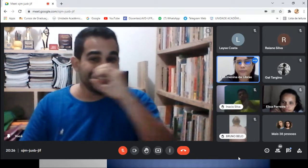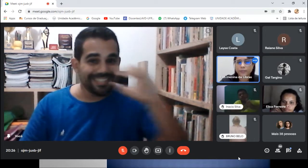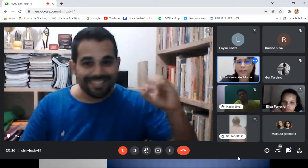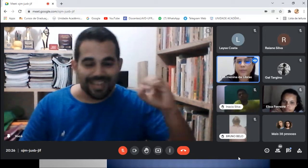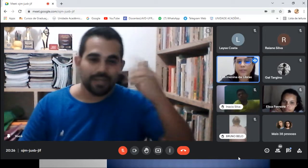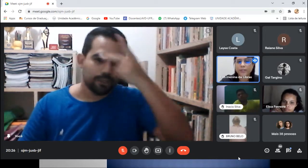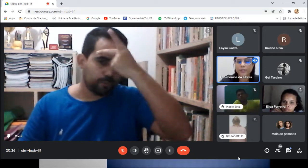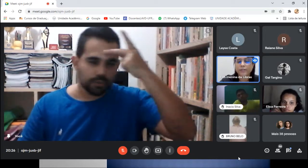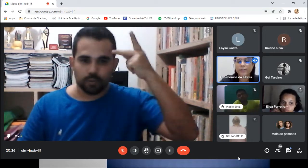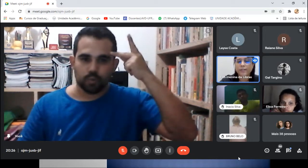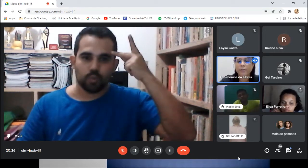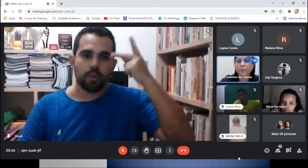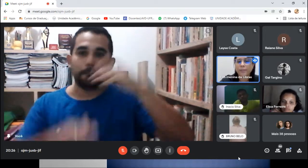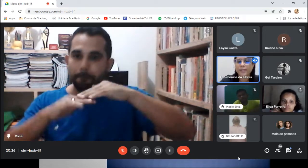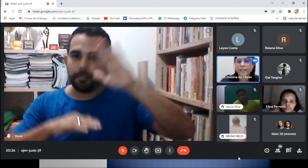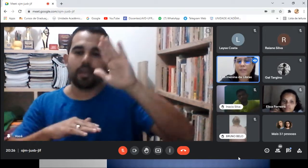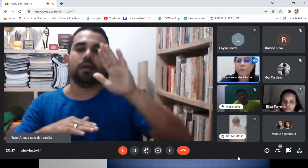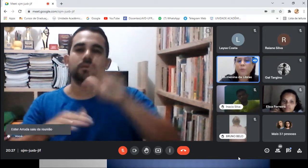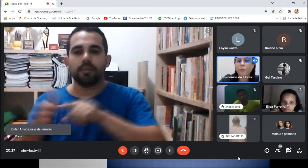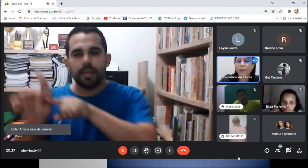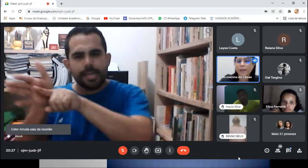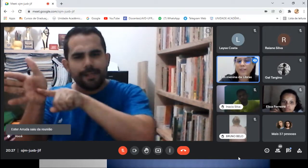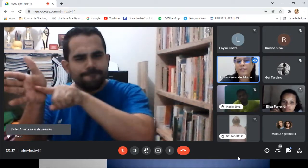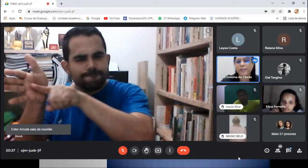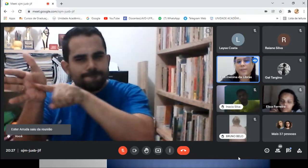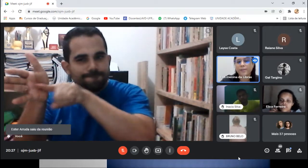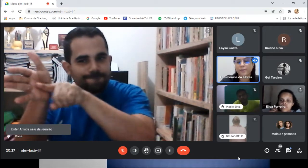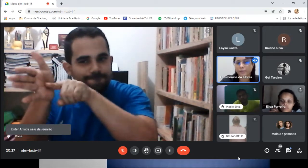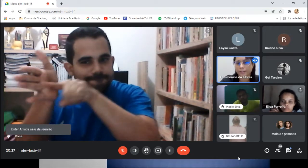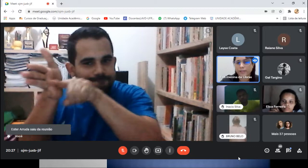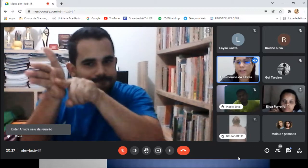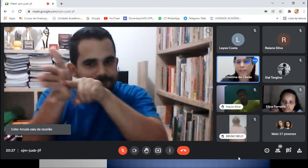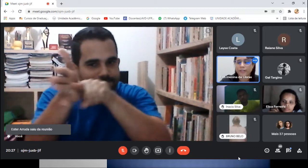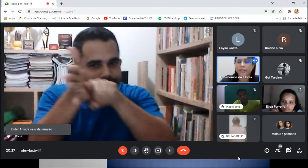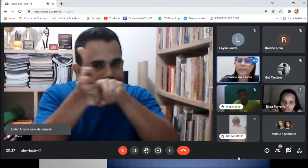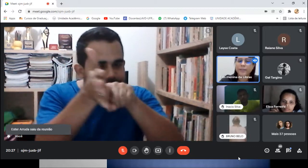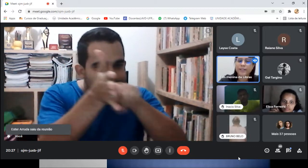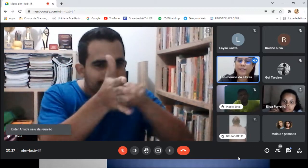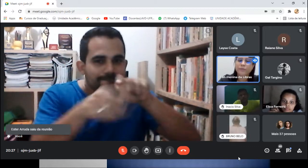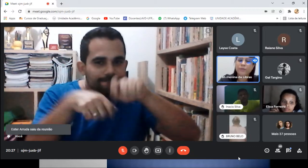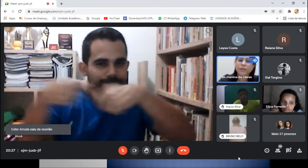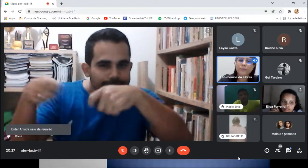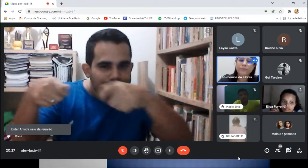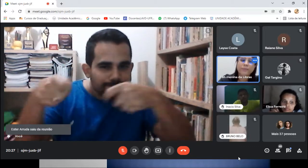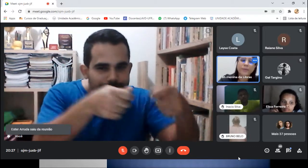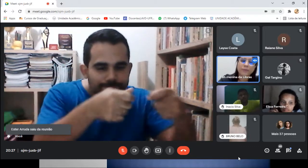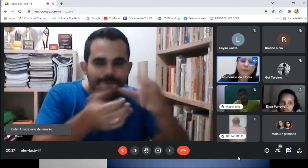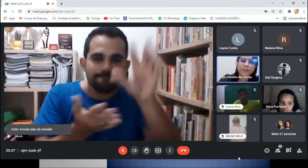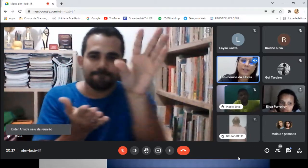E é importante que a gente faça uma pesquisa com mais de 100 pessoas, né? Para que seja uma pesquisa